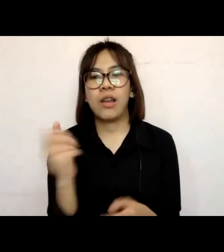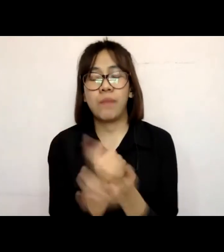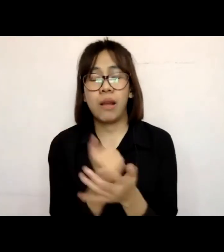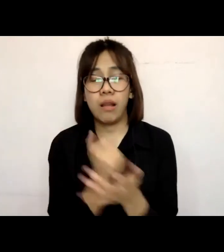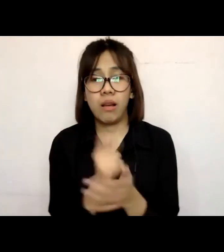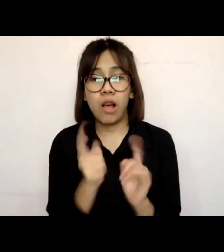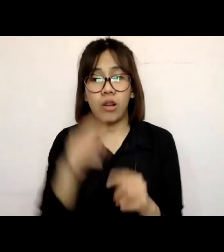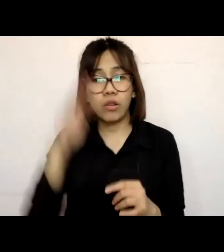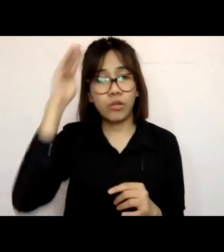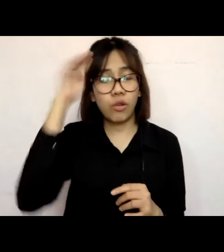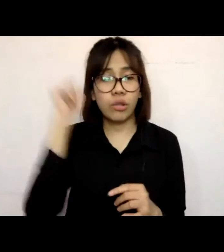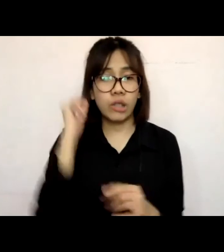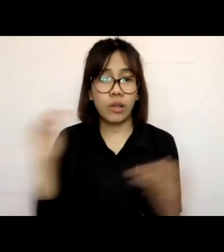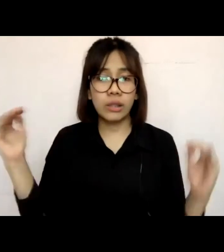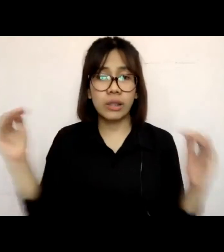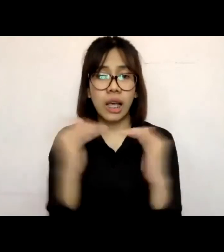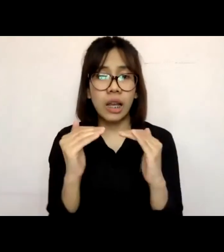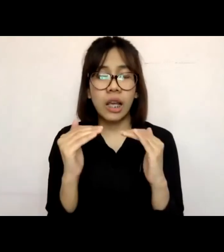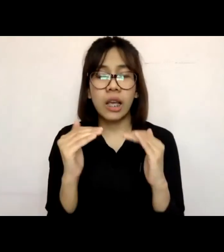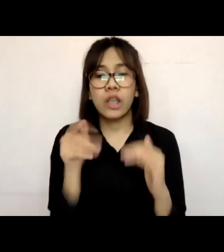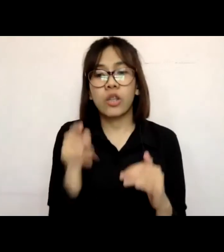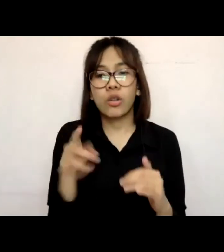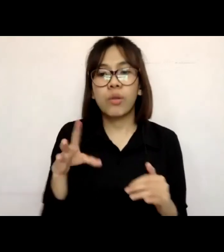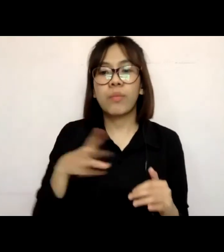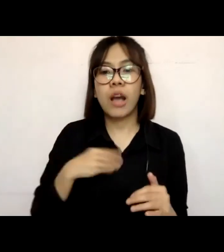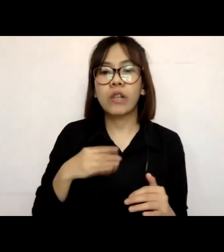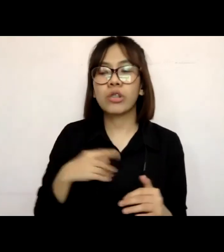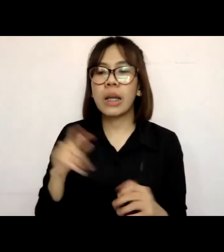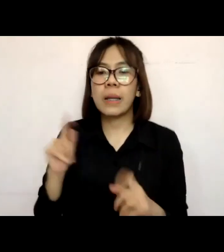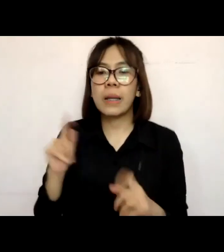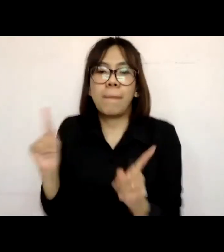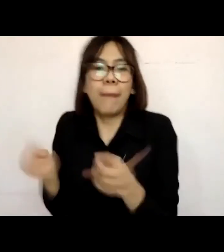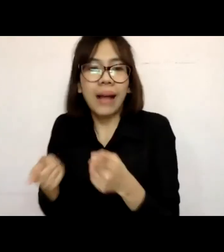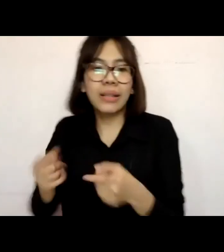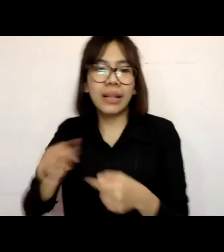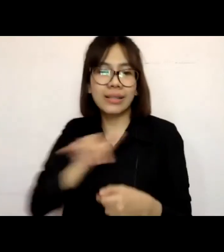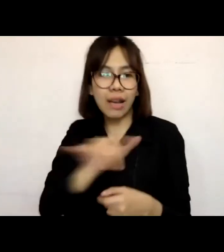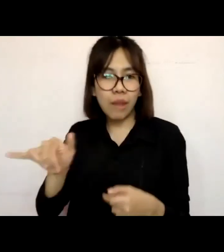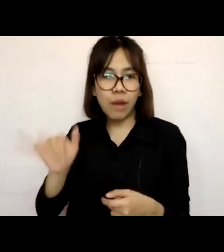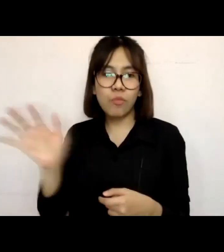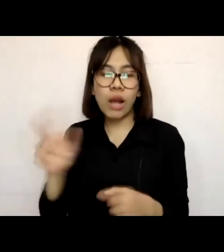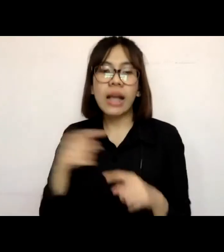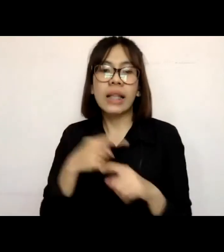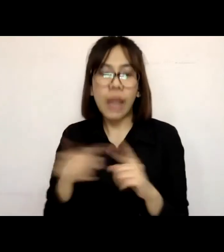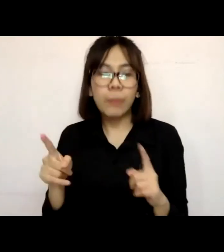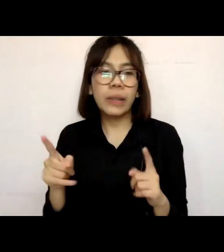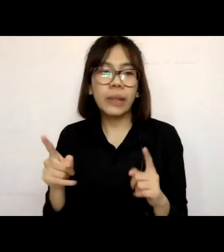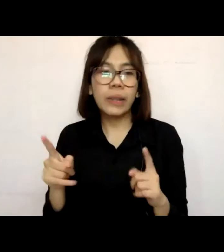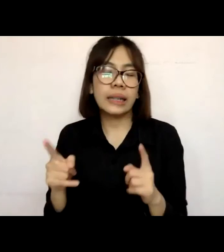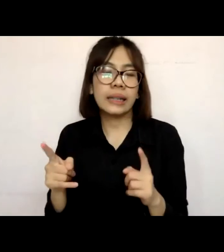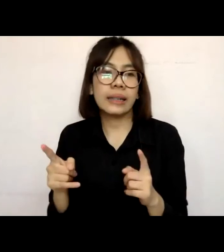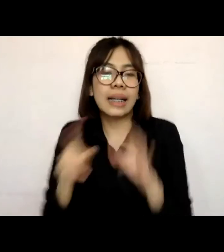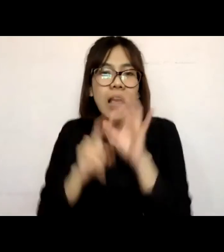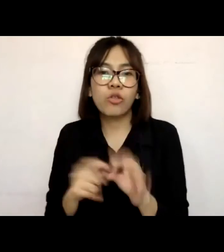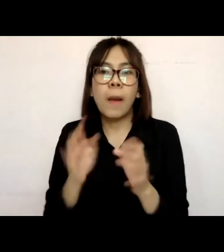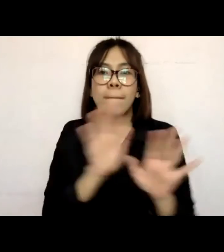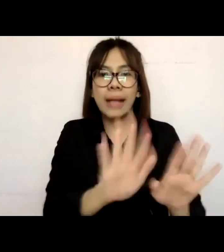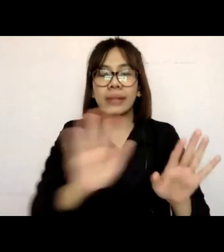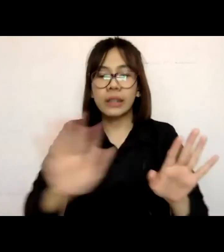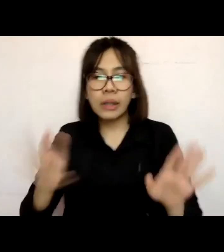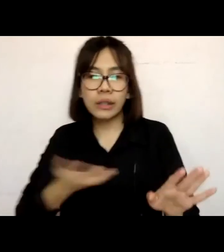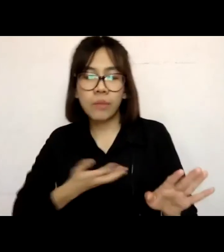pemahaman yang juga dibawa ke sekolah yang kita khawatirkan ini menjadi anak-anak kok nanti jadi tidak responsif gender. Oke. Ya